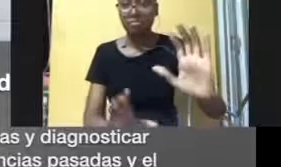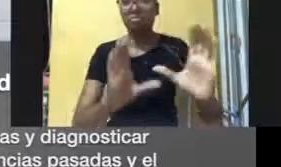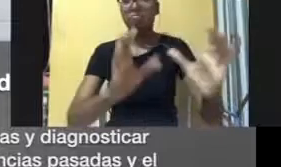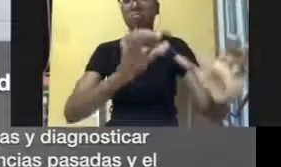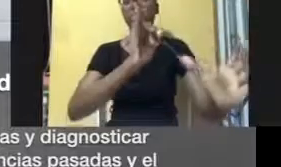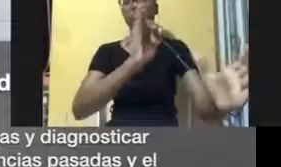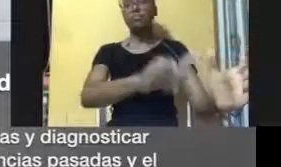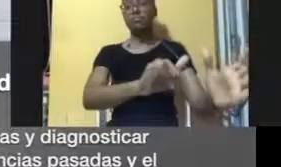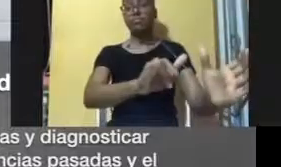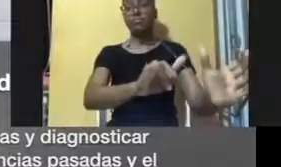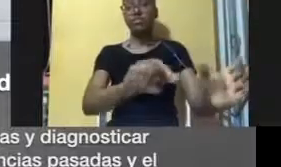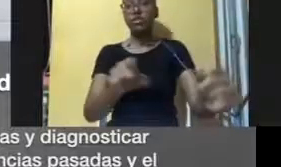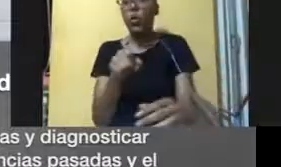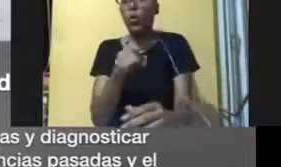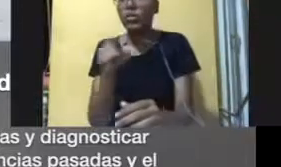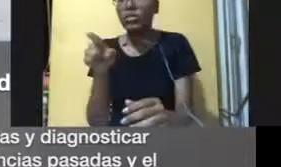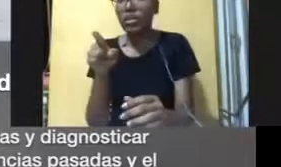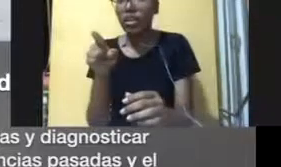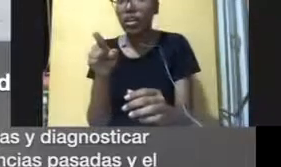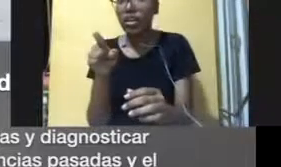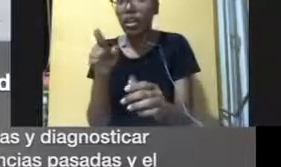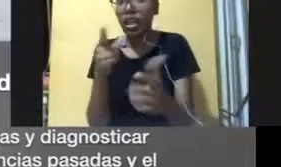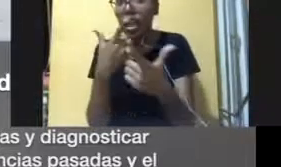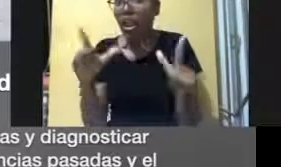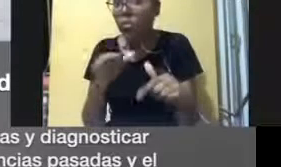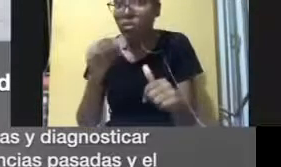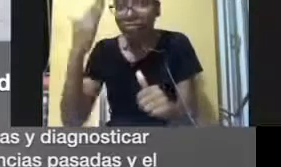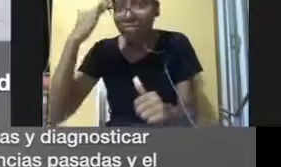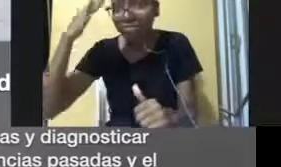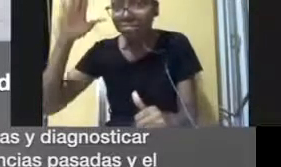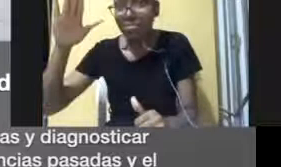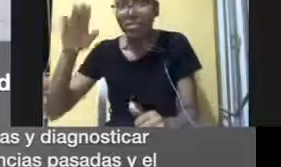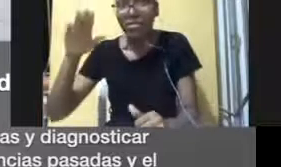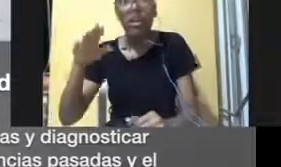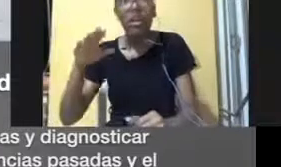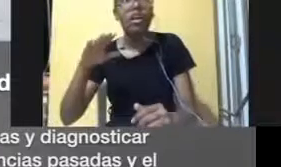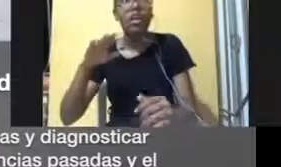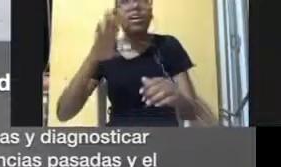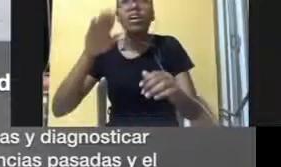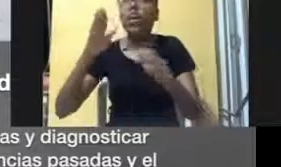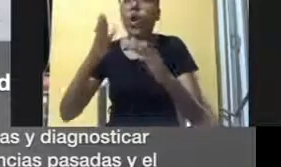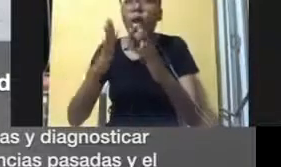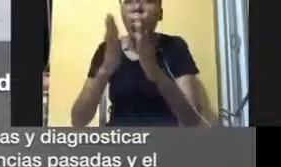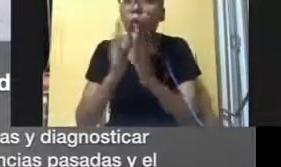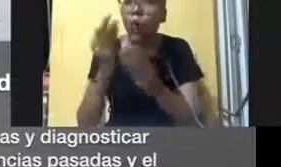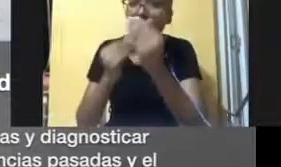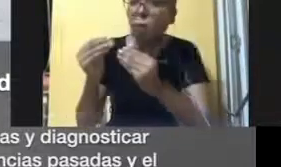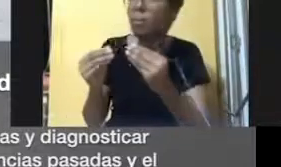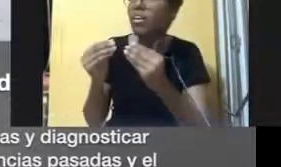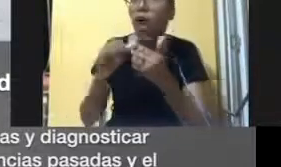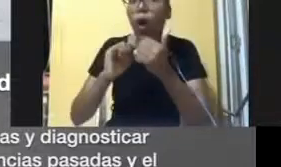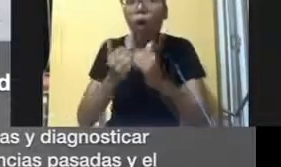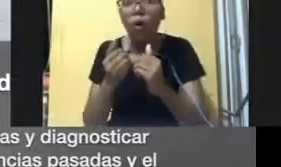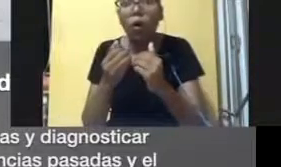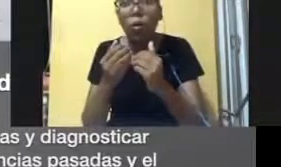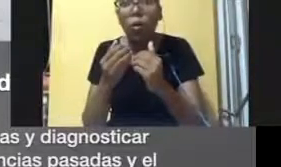ser su vida? Eso va a ser muy frustrante. Cuando quiere pedir una comida, ¿cómo lo va a pedir si no puede